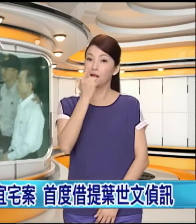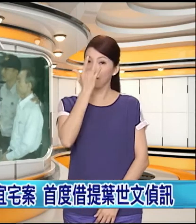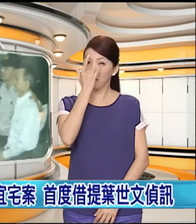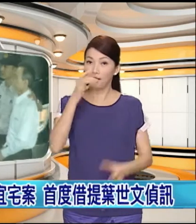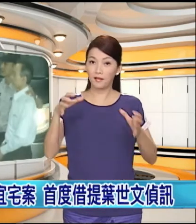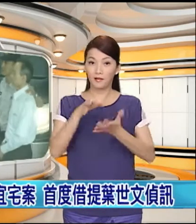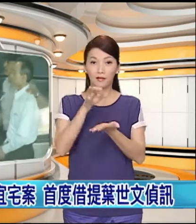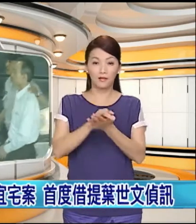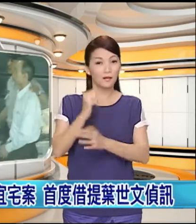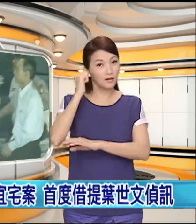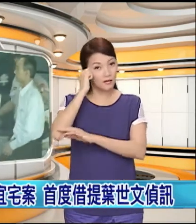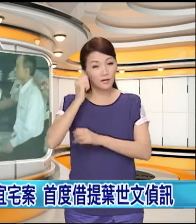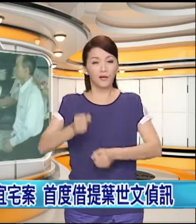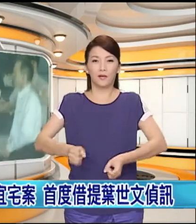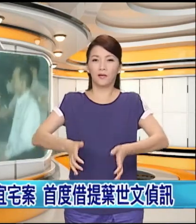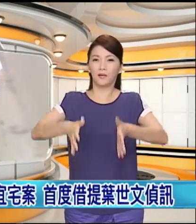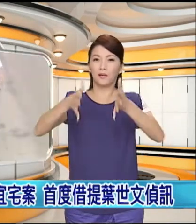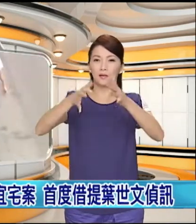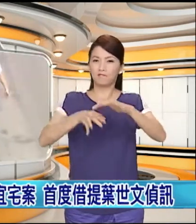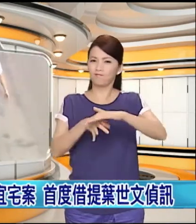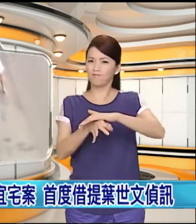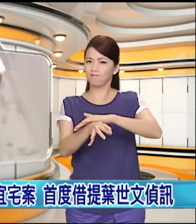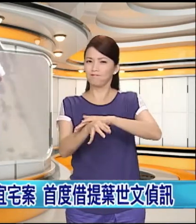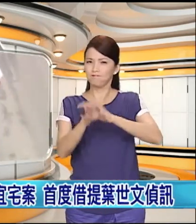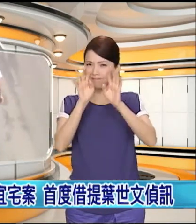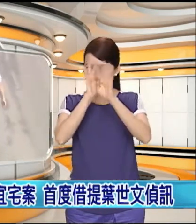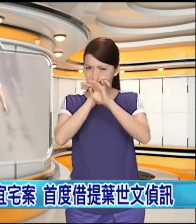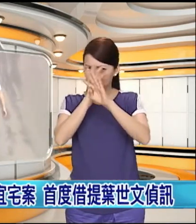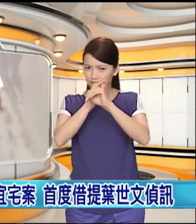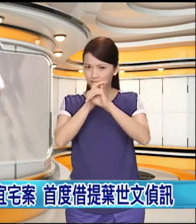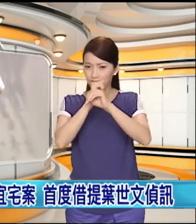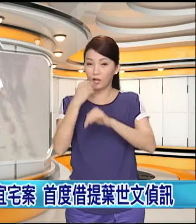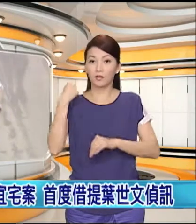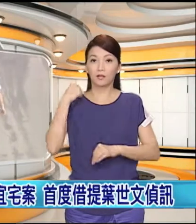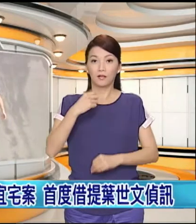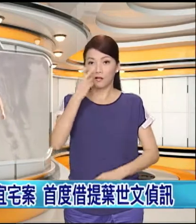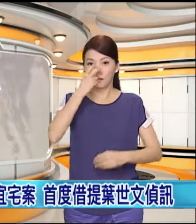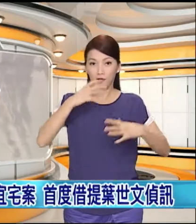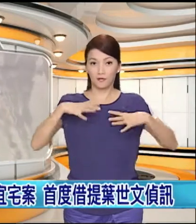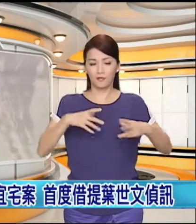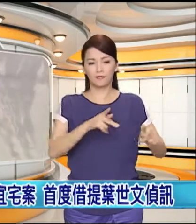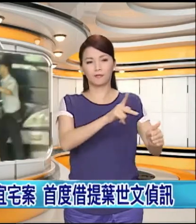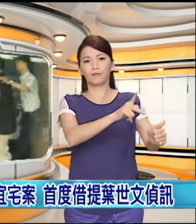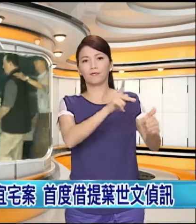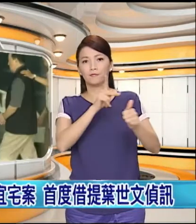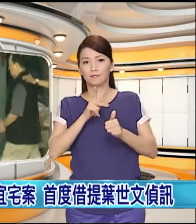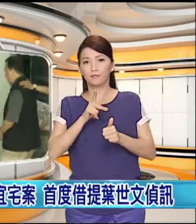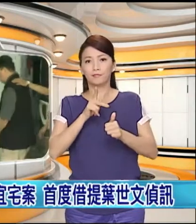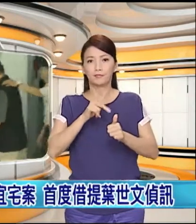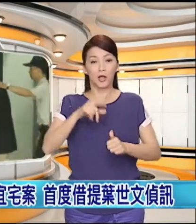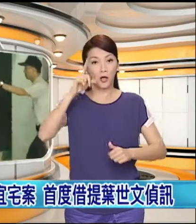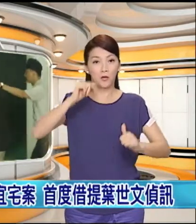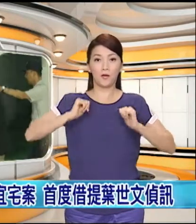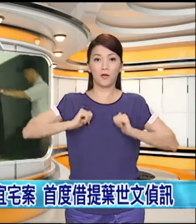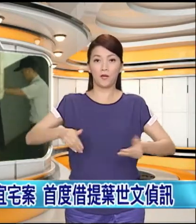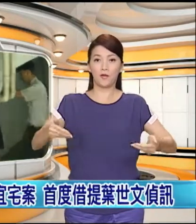减掉单位侦办巴德合一住宅弊案，昨天首度借题远雄建设副总魏春